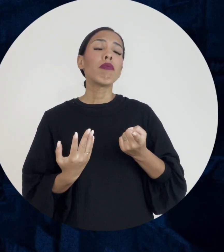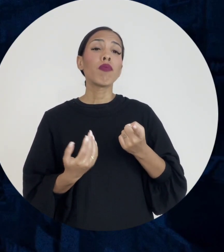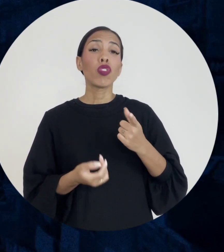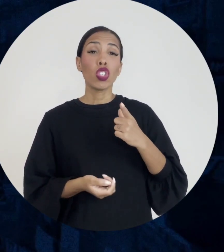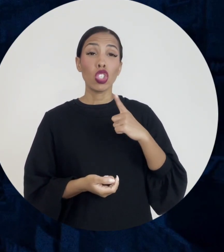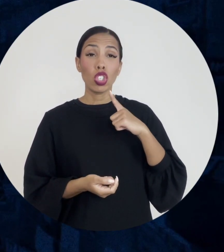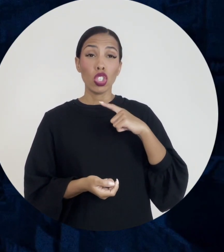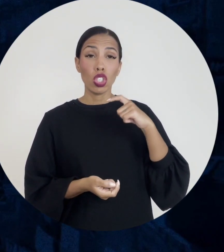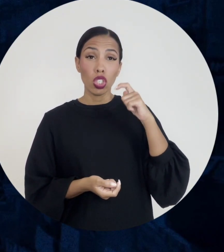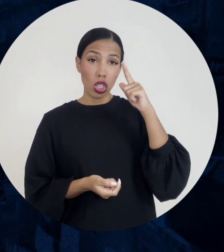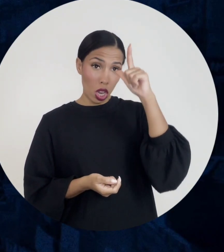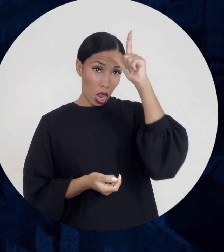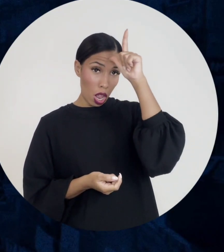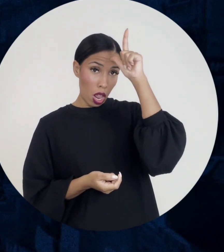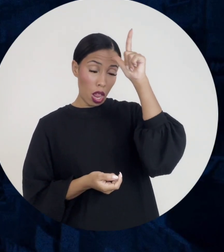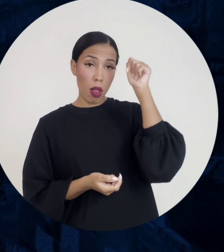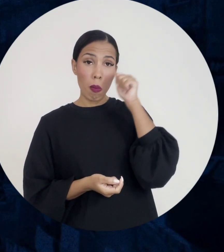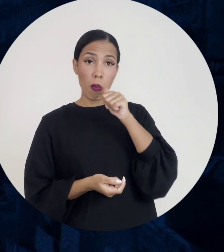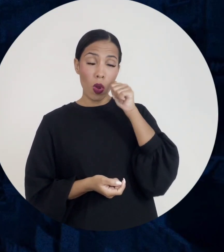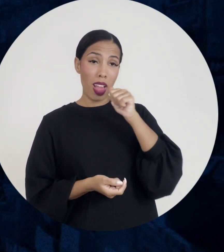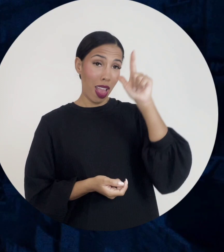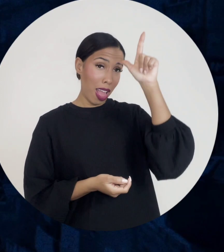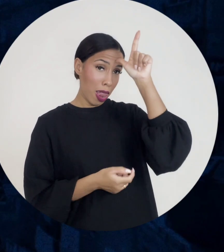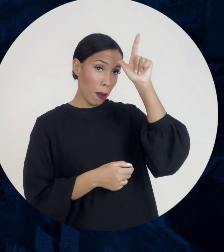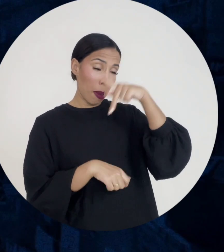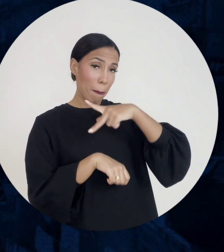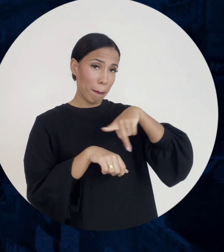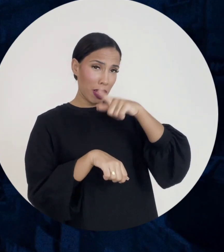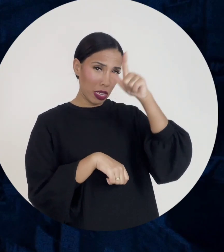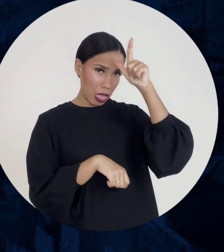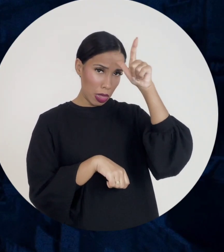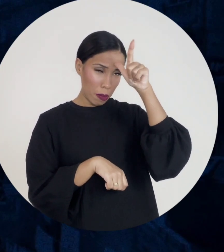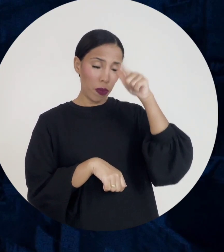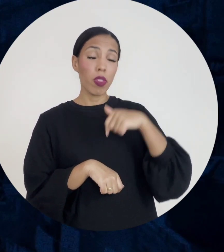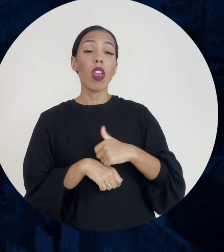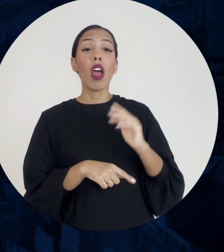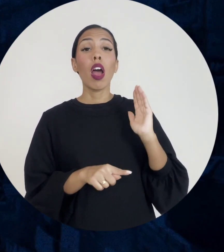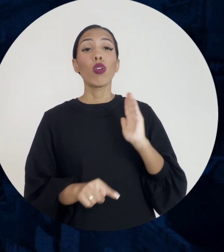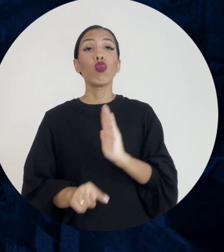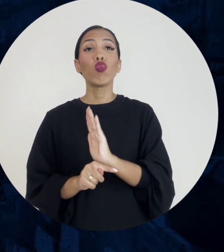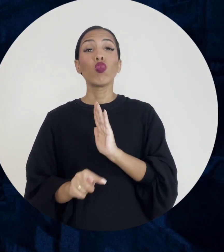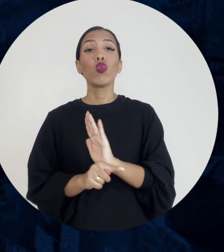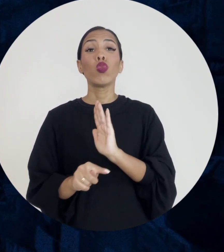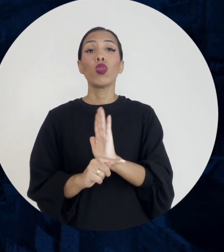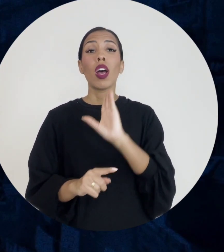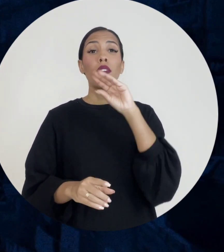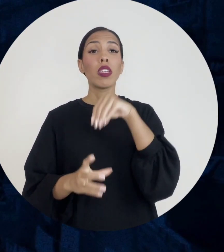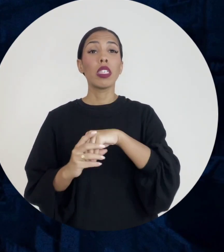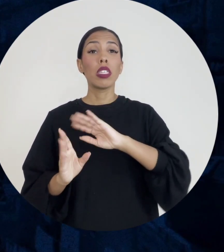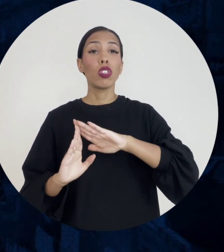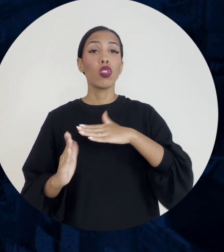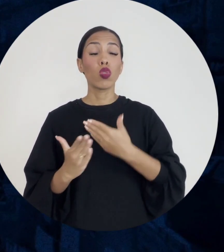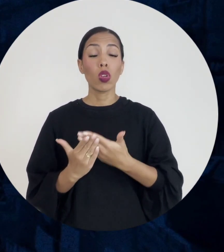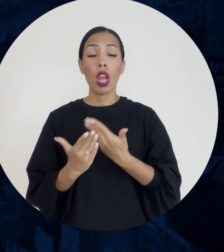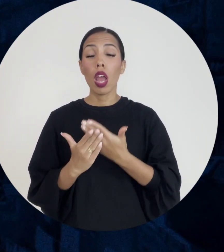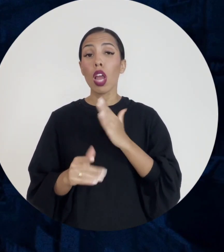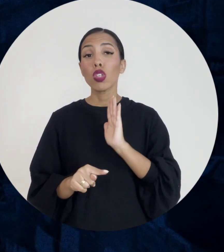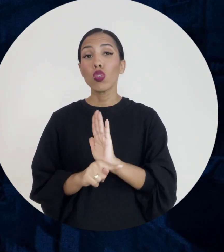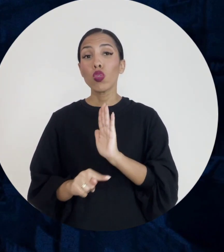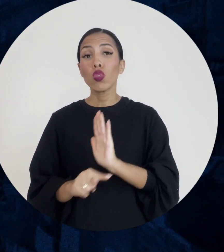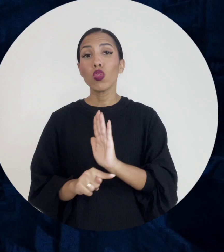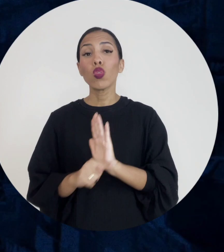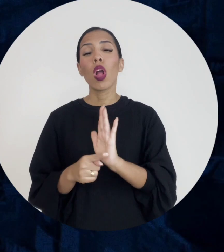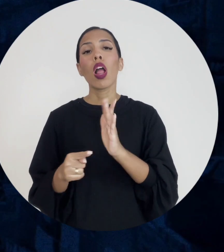alemã, a Suzane, ela ajudava muito, né, na escolinha, né?